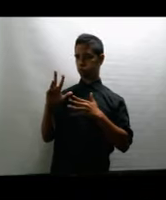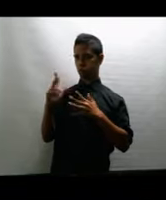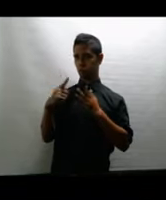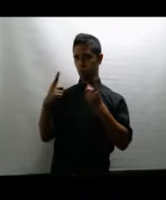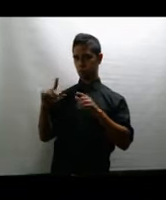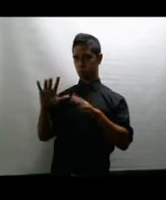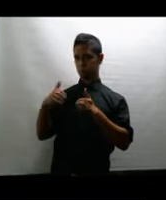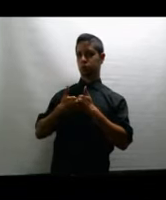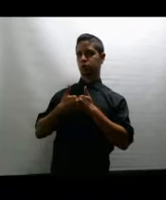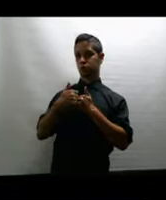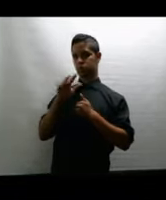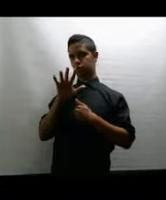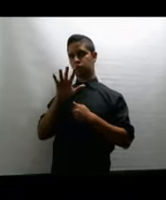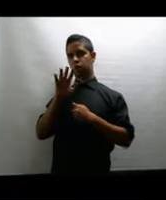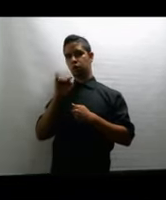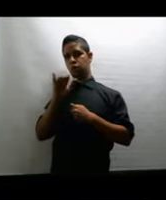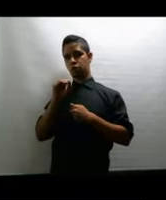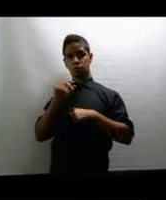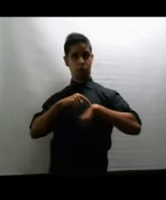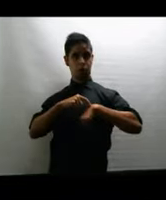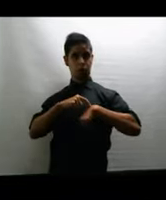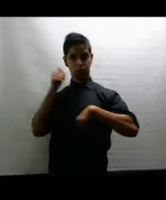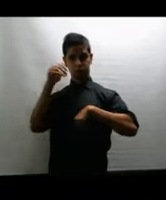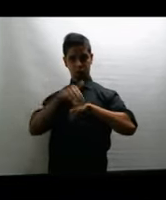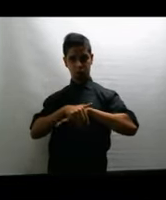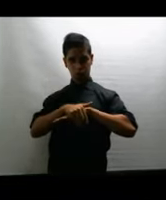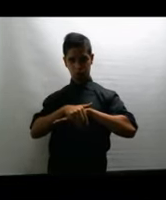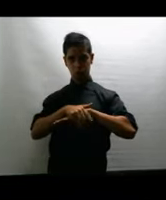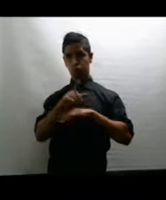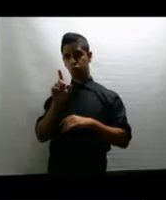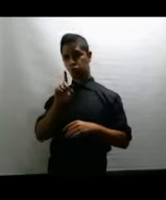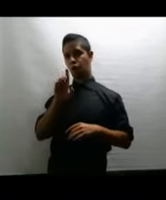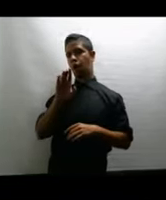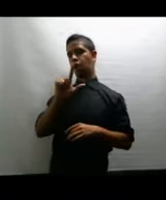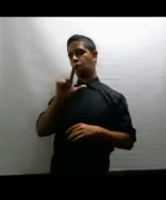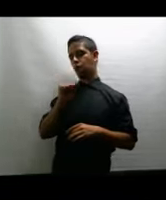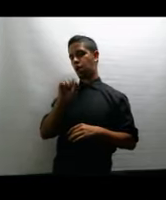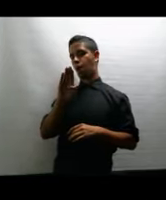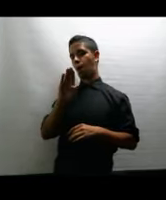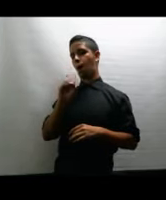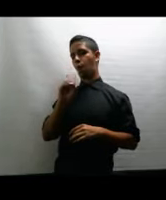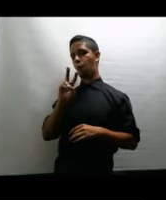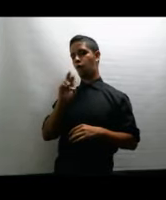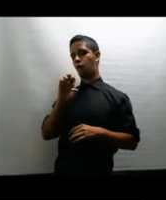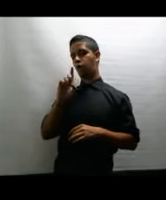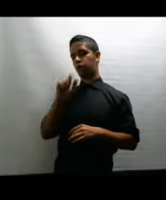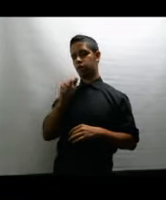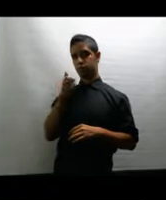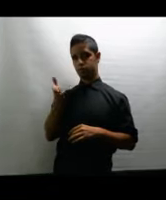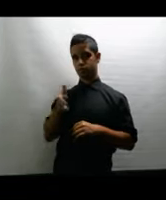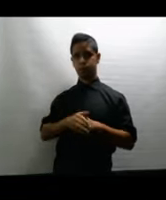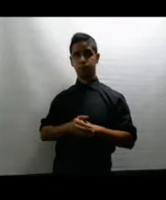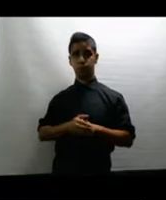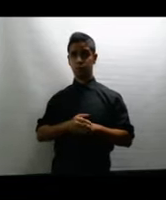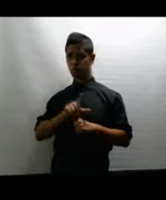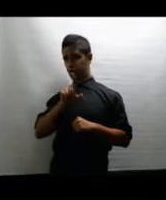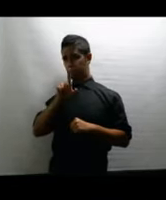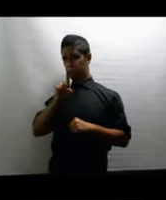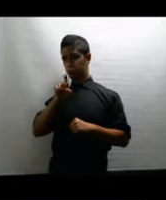mayo. Allá a las 10 de la noche, perdón. En Bóveda. En la Bóveda. Te pregunto, obviamente tú